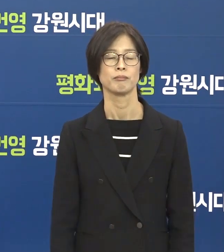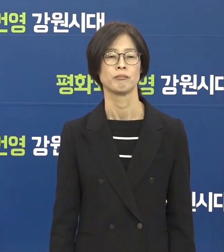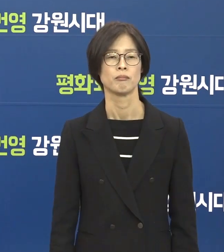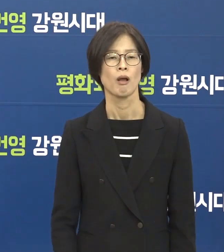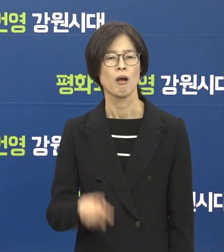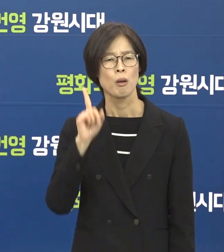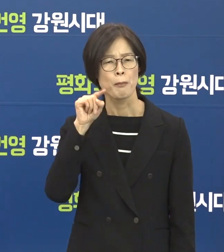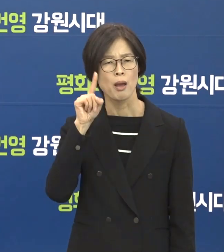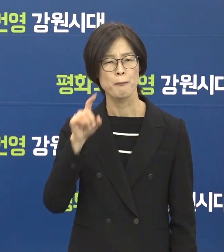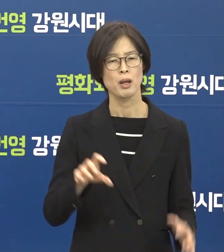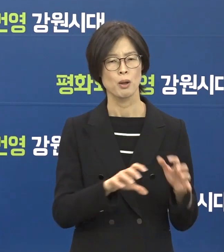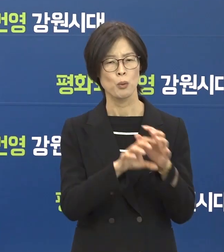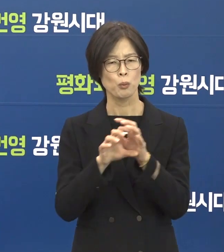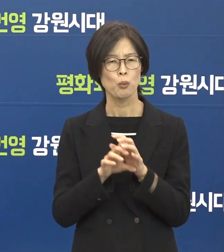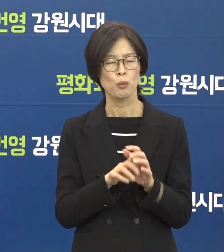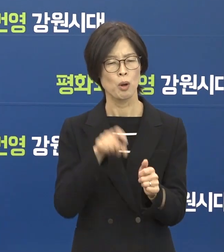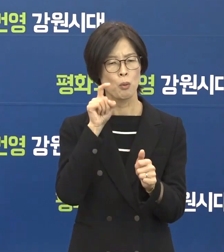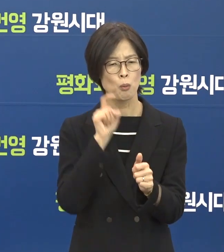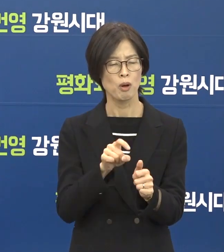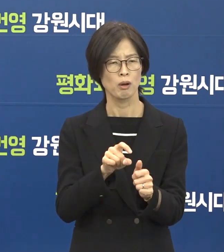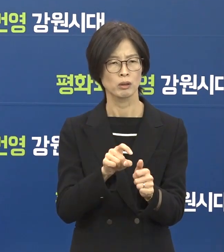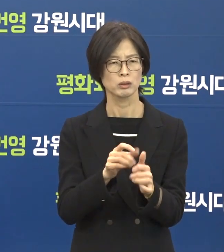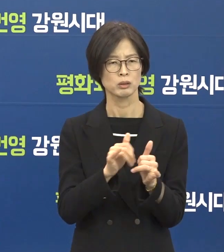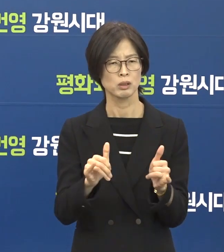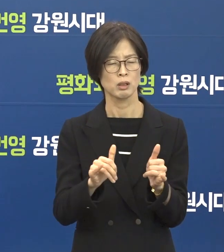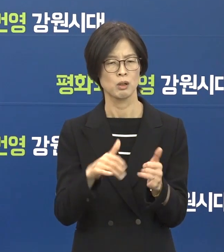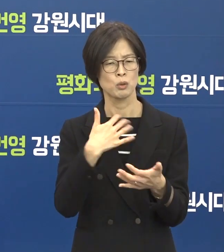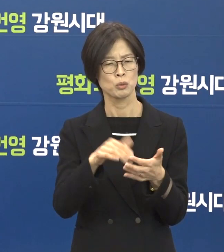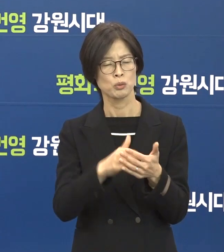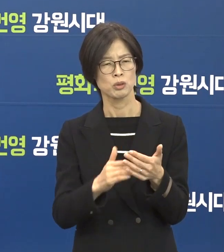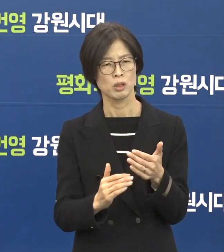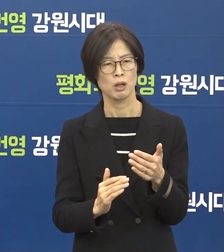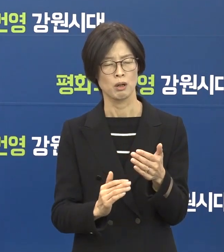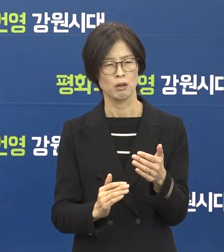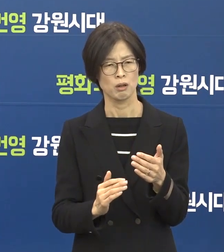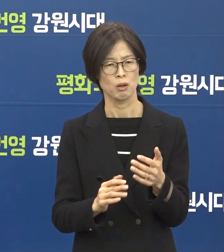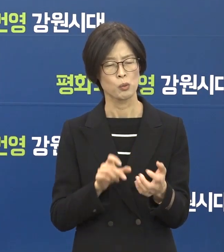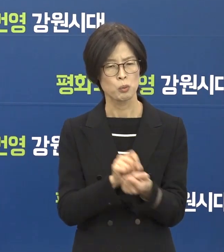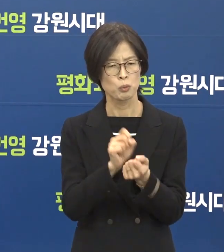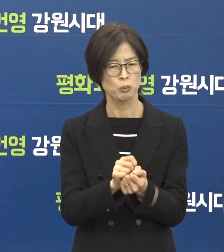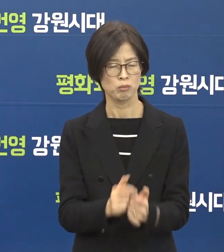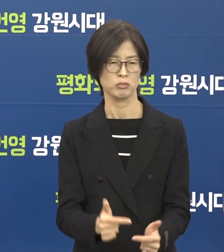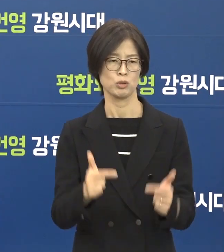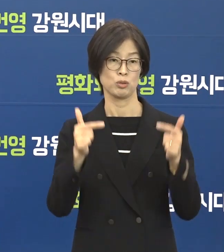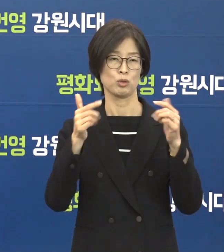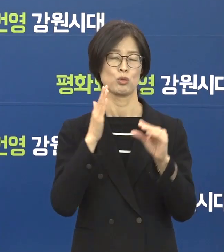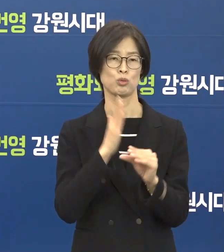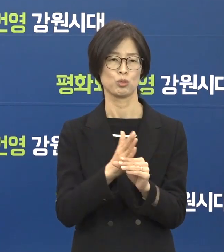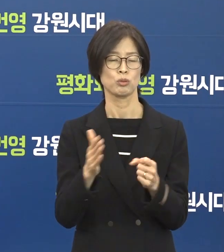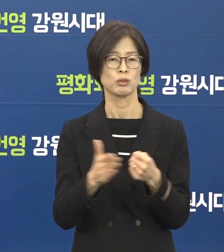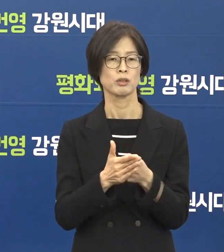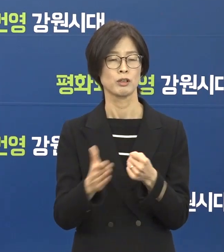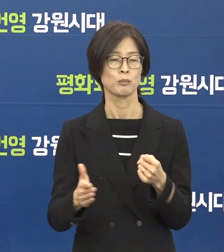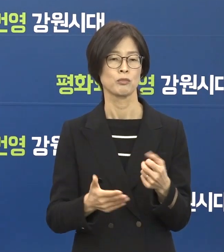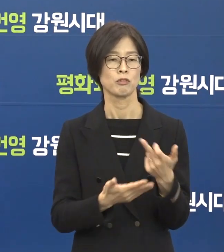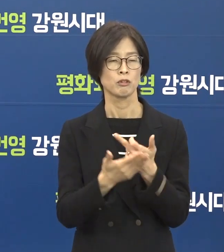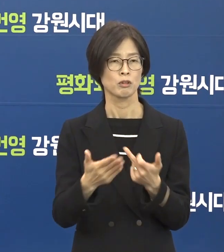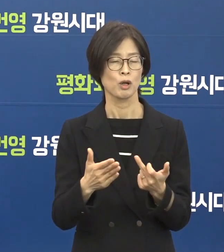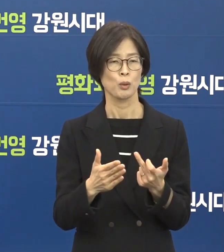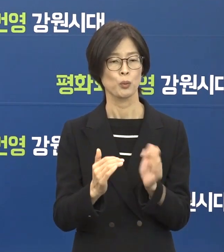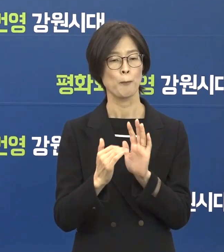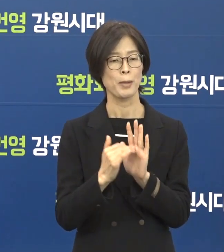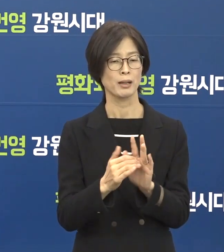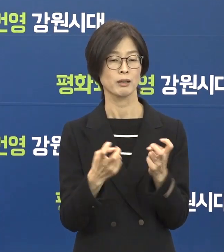연일 도내 확진자 최고 수치를 경신하는 가운데 강원도 비상방역대책회의를